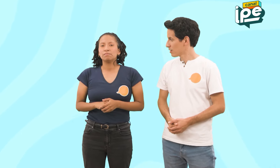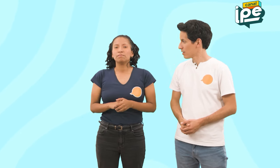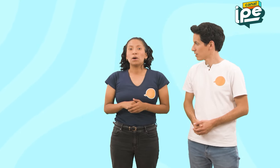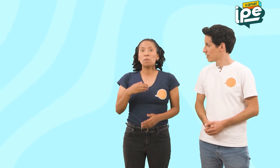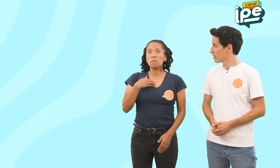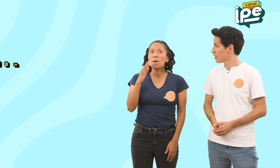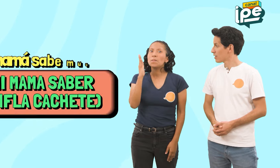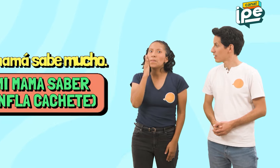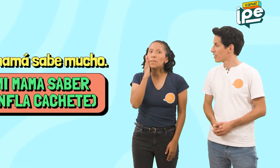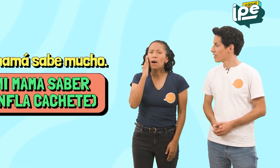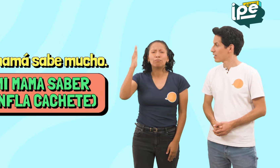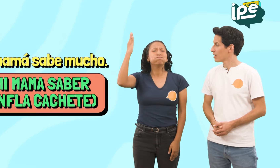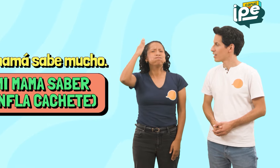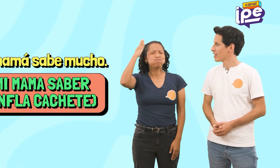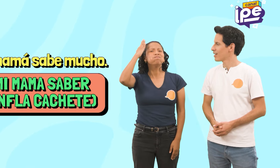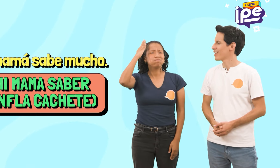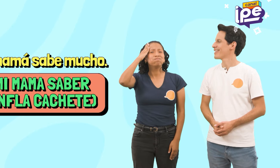saber mi mamá sabe